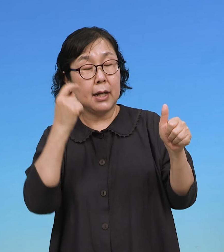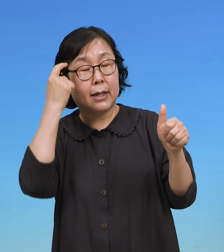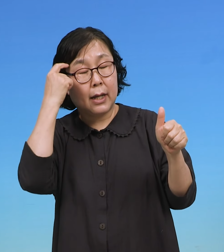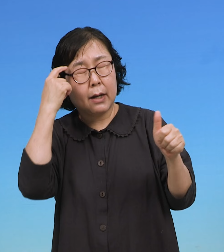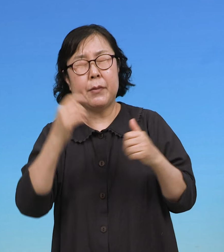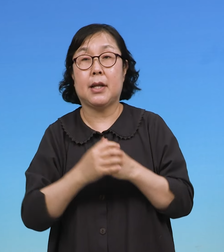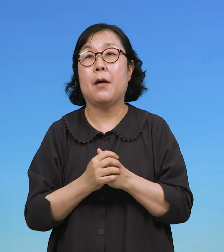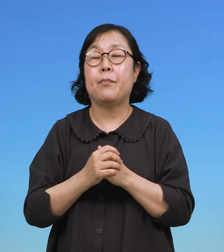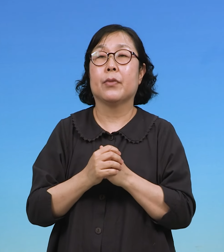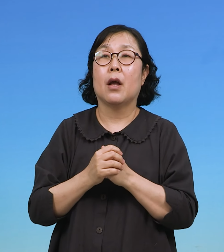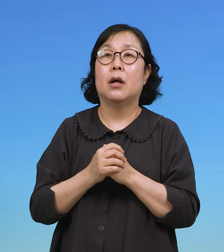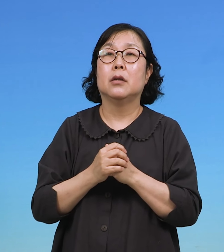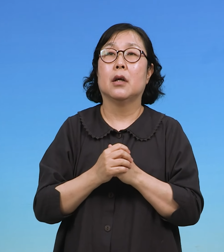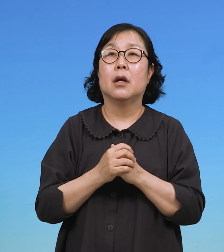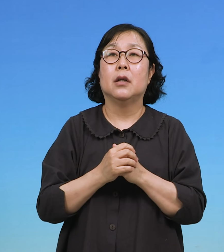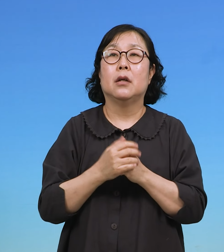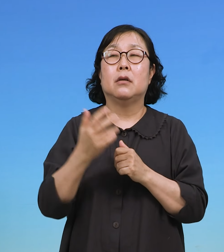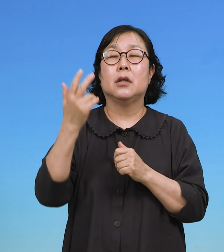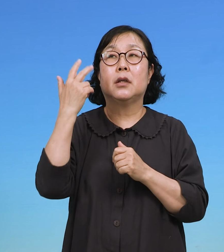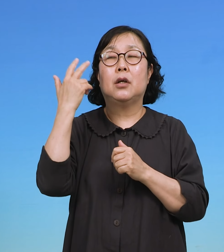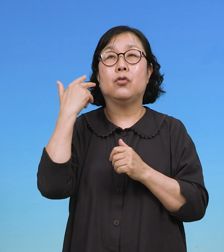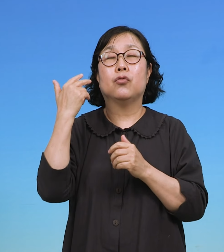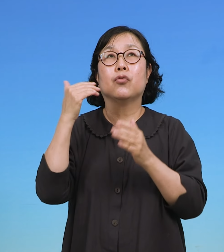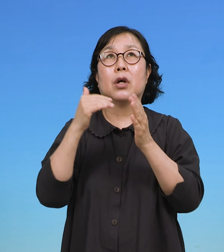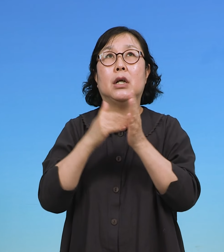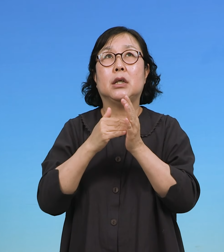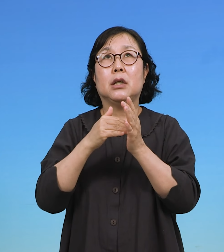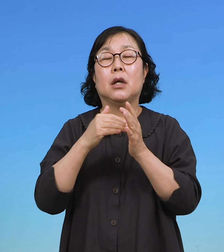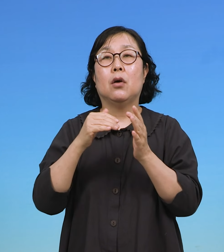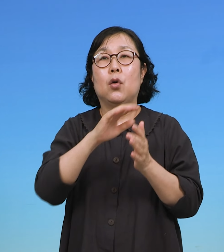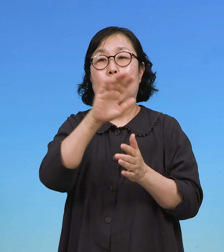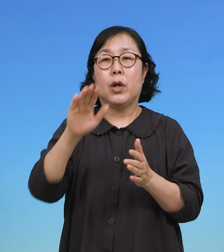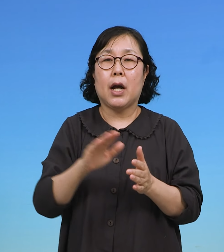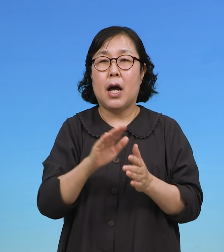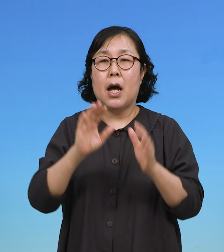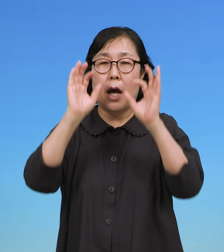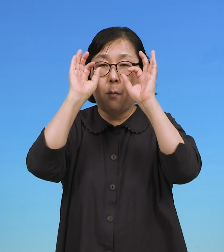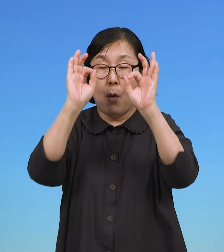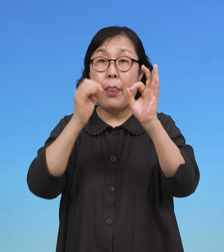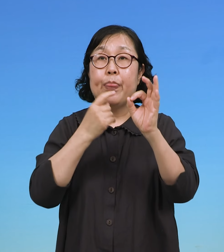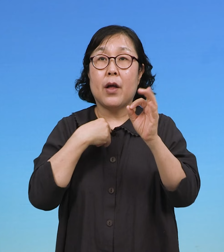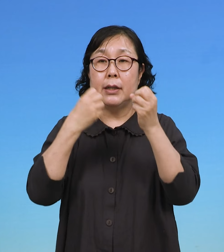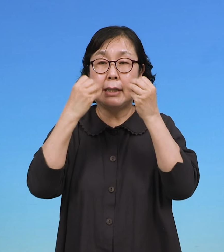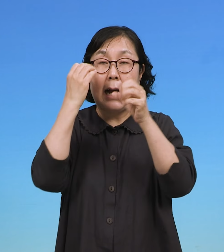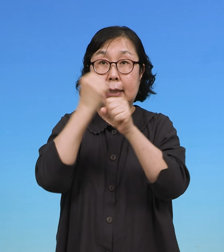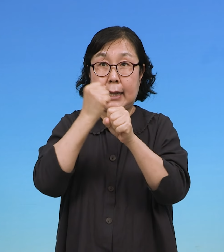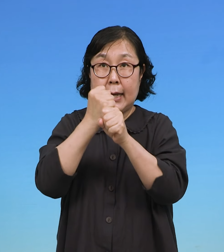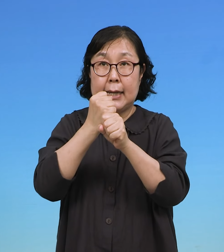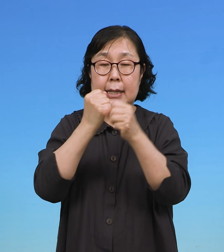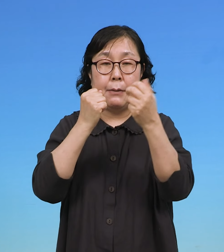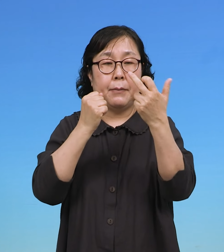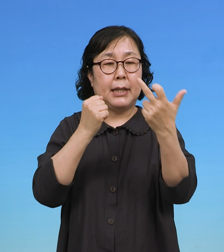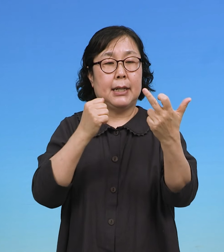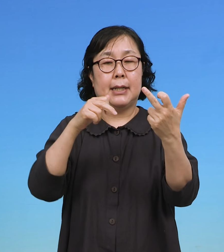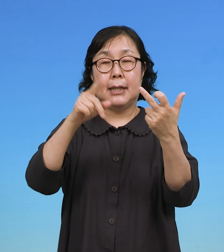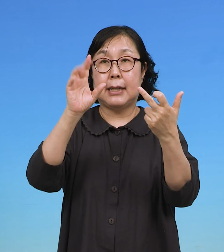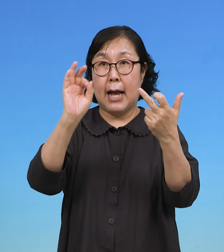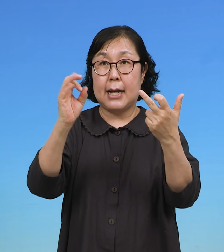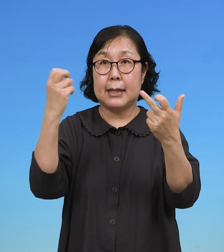이 부분을 설명하기 위해서 우리 지난주까지 살펴봤던 창세기 17장을 다시 되짚어 봐야